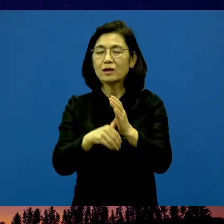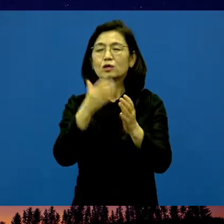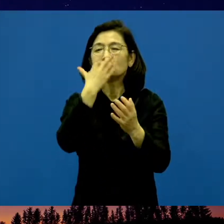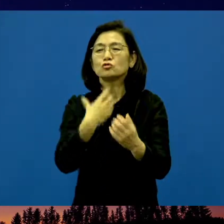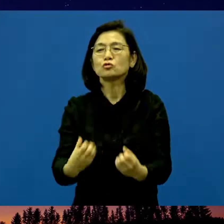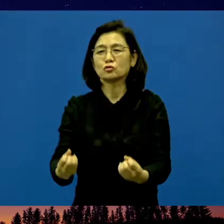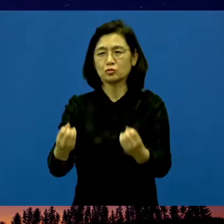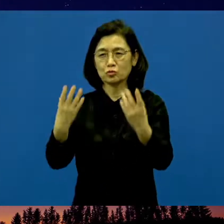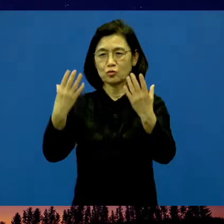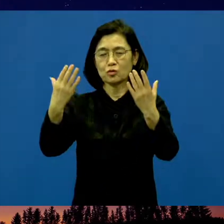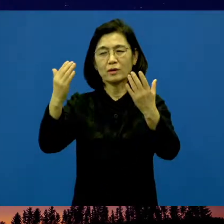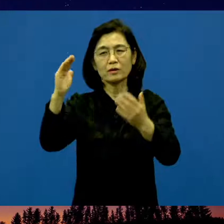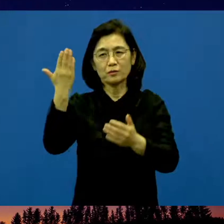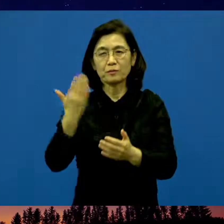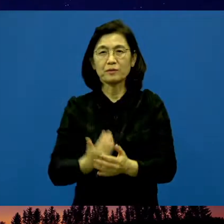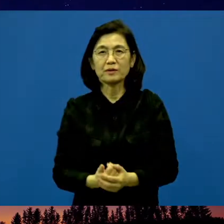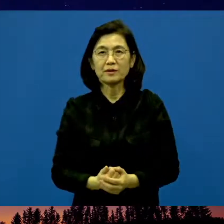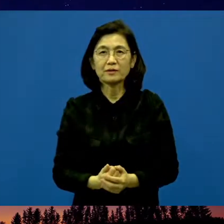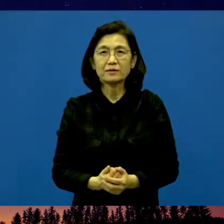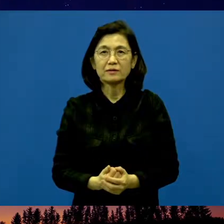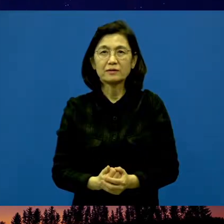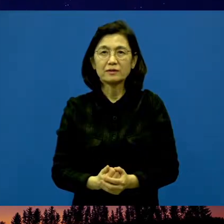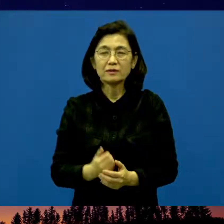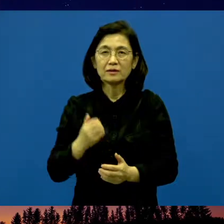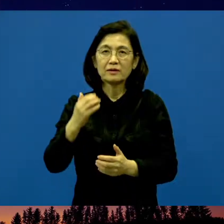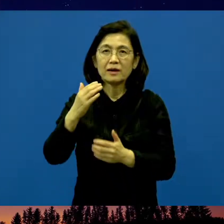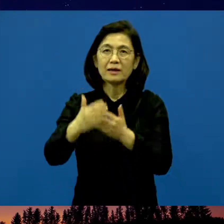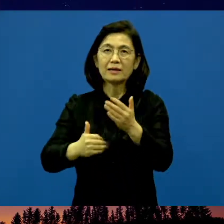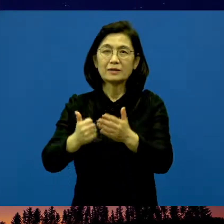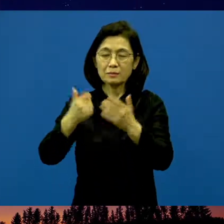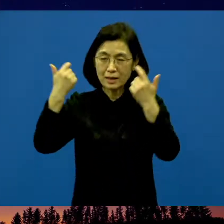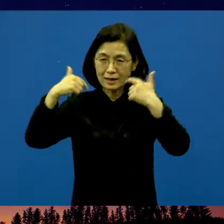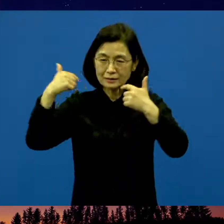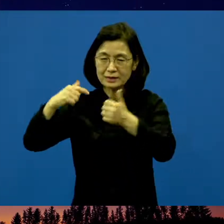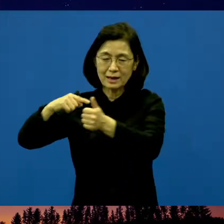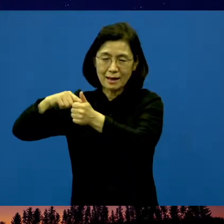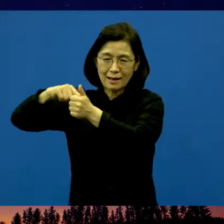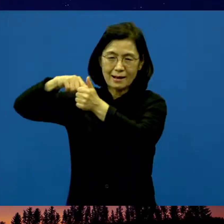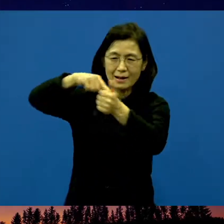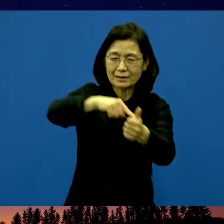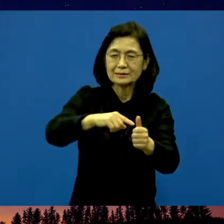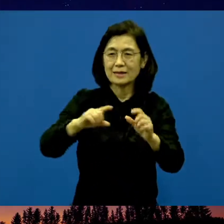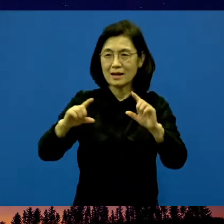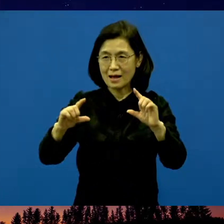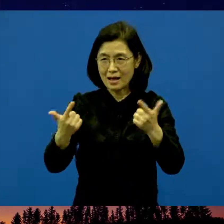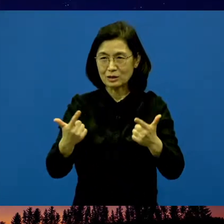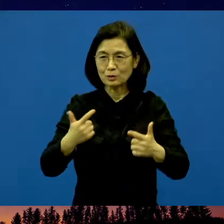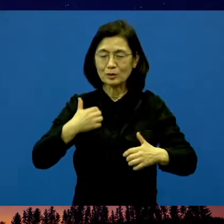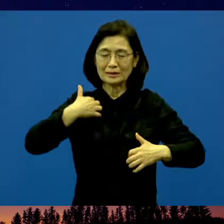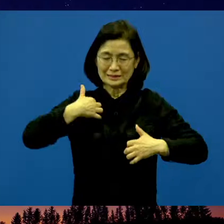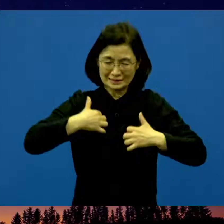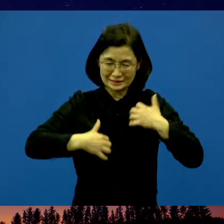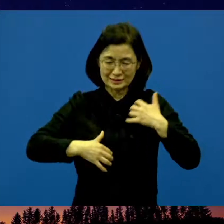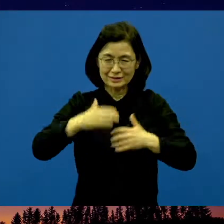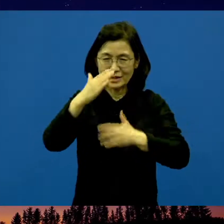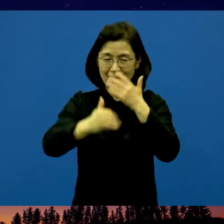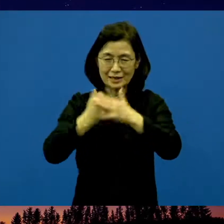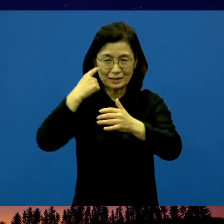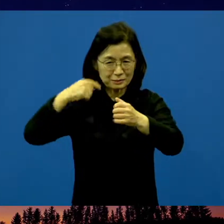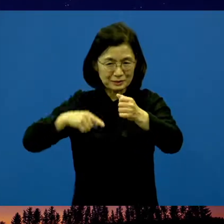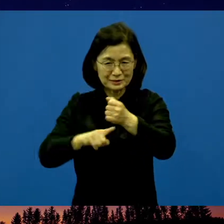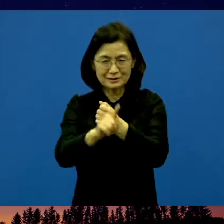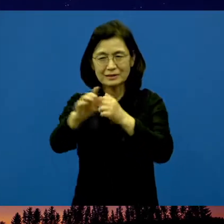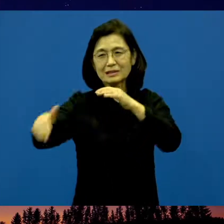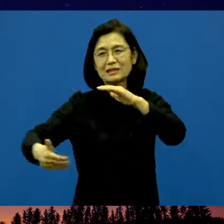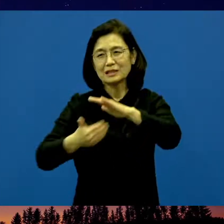우리를 다루시는 방식은 억지나 강제가 아니에요. 여러분, 주님의 일은 즐겁게 해야 정상이에요. 왜